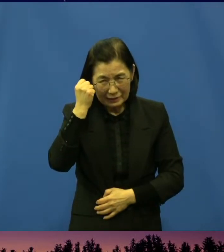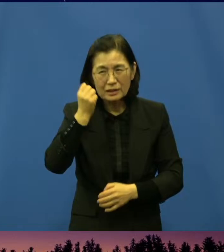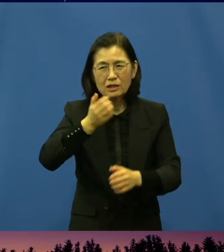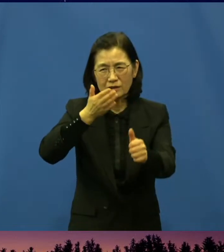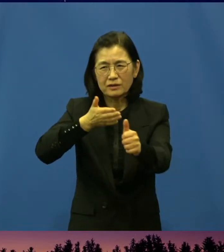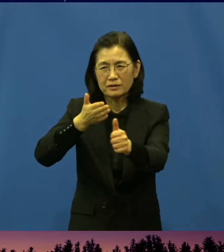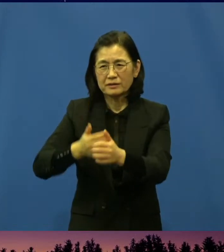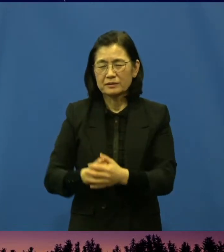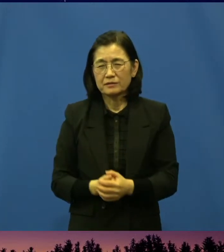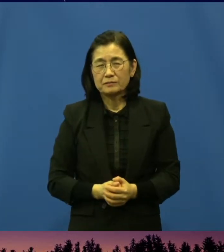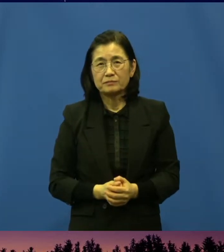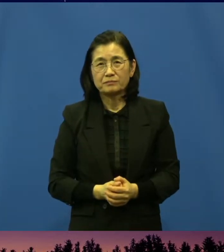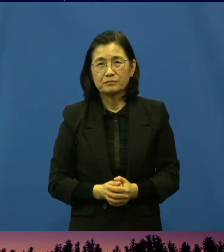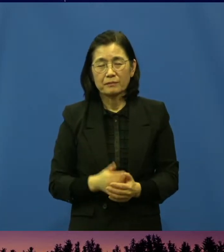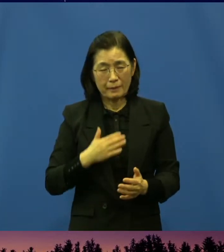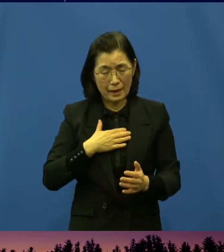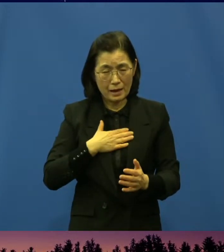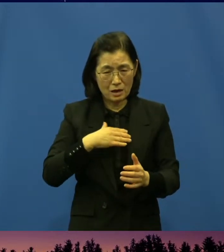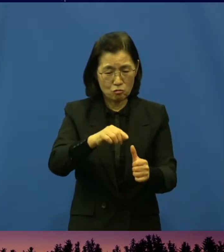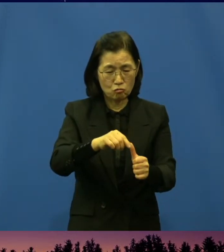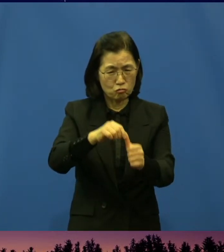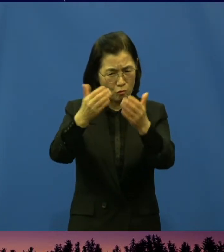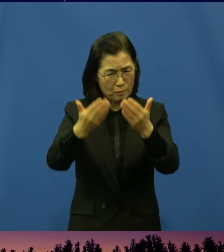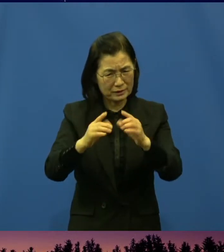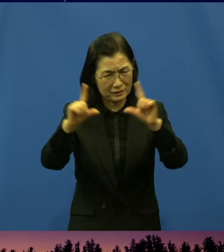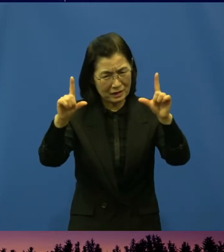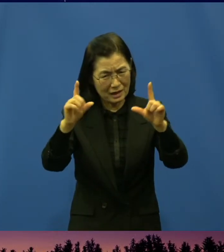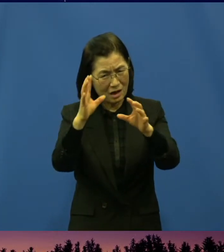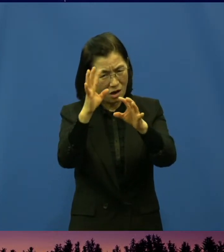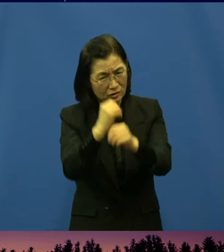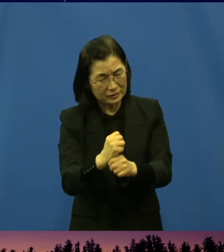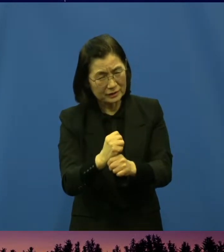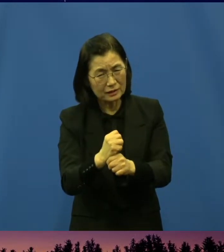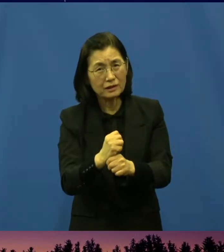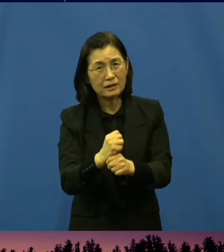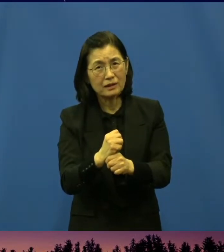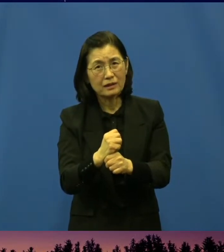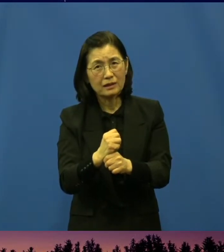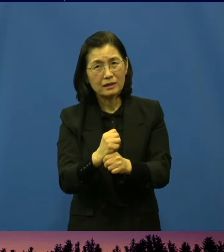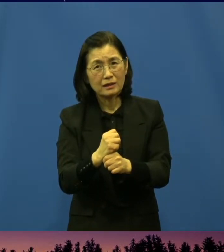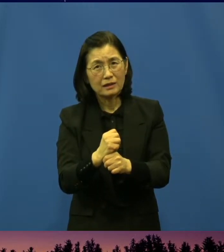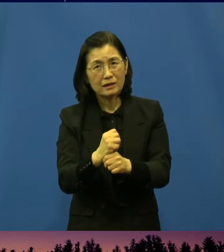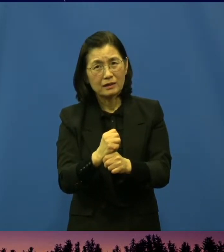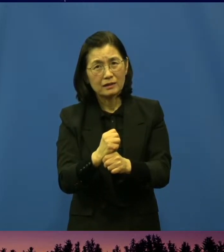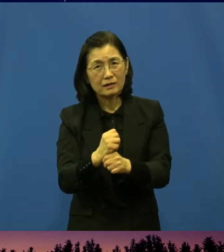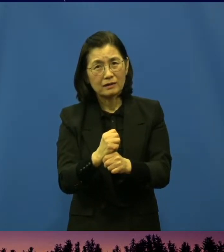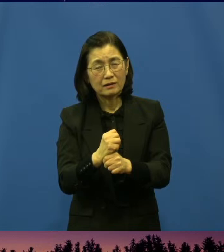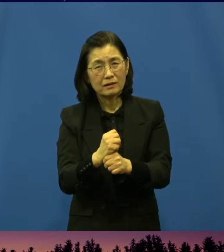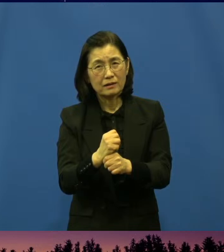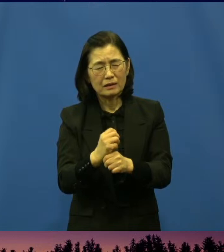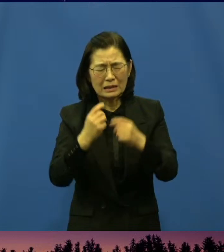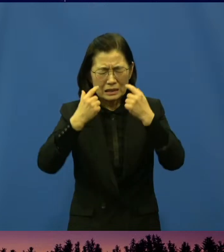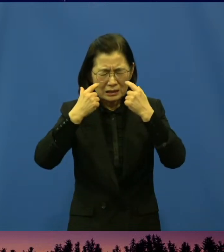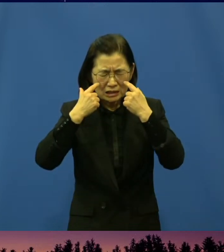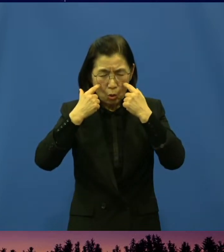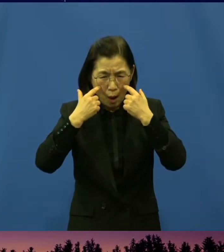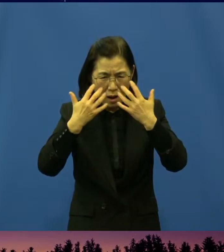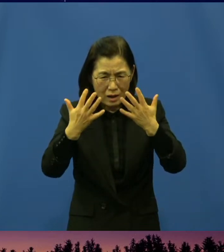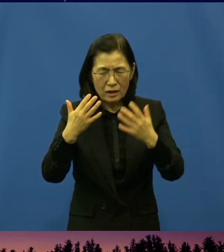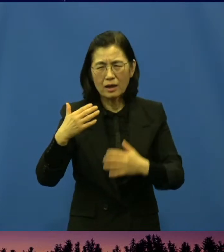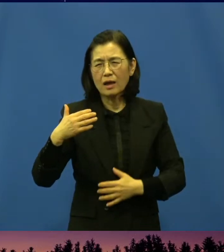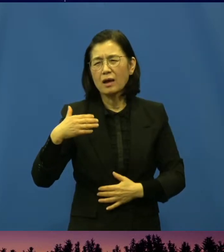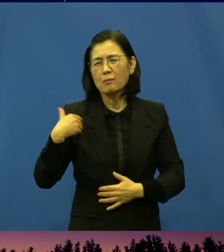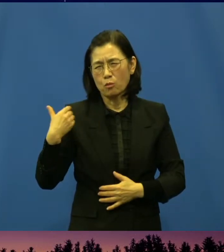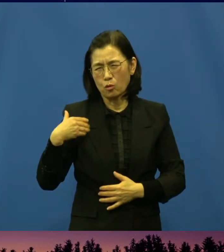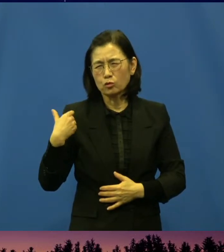언제냐? 뭐 정확하게 일시나 뭐 그 시점을 모를 수도 있죠.